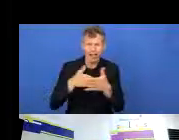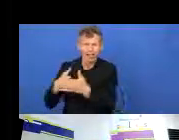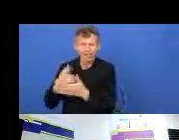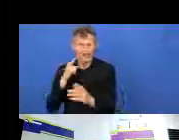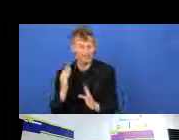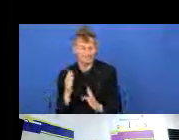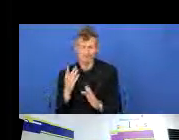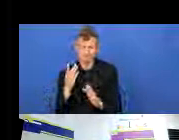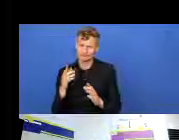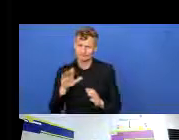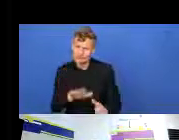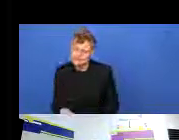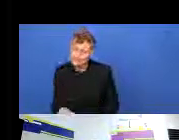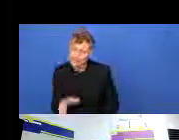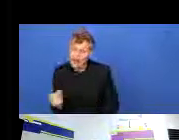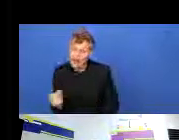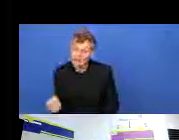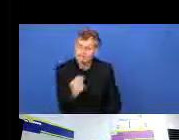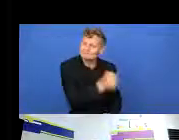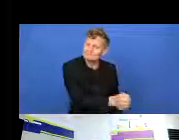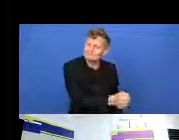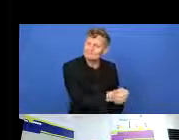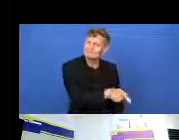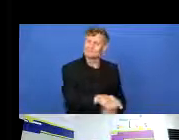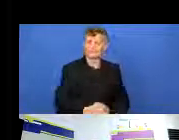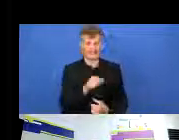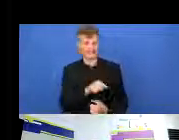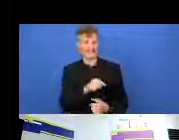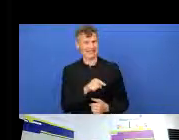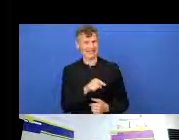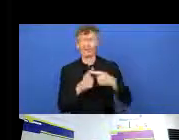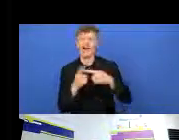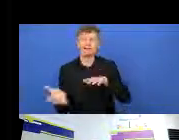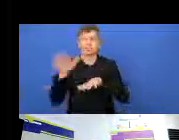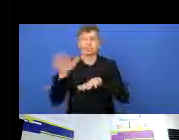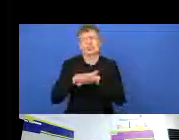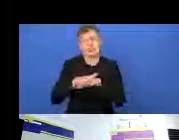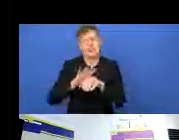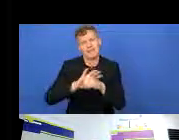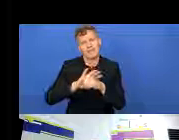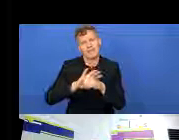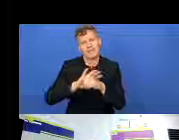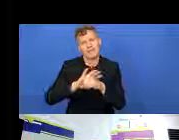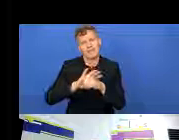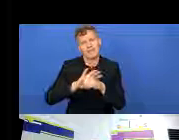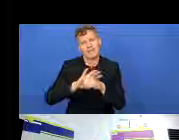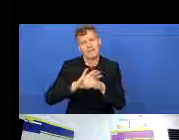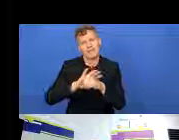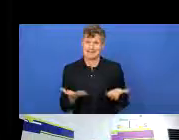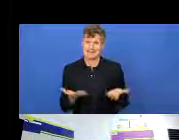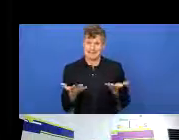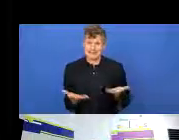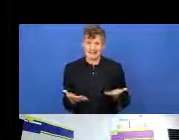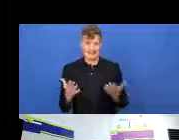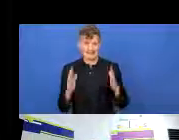Il est donc nécessaire, aujourd'hui plus que jamais, d'intensifier de façon significative les